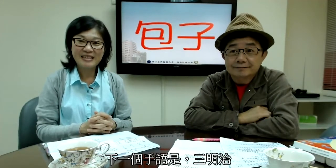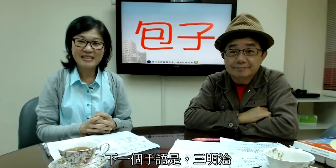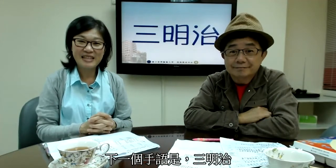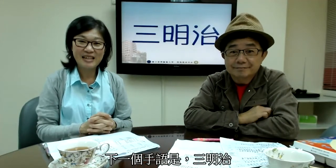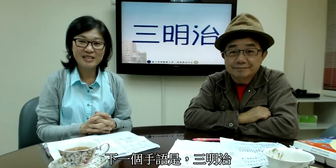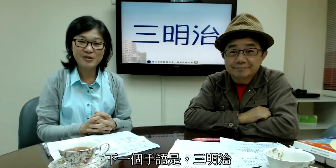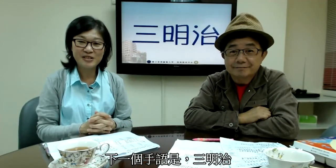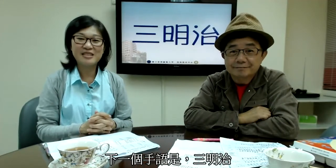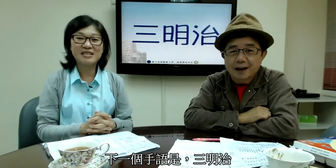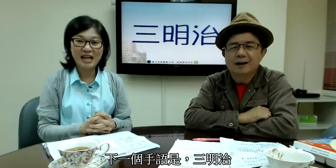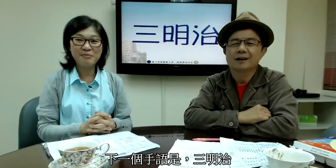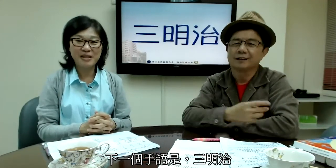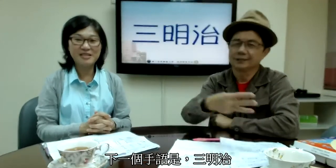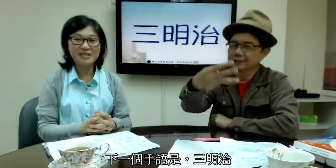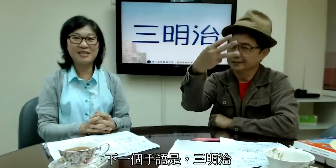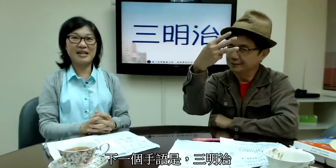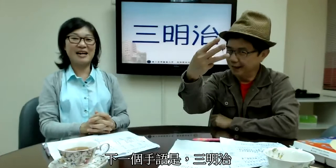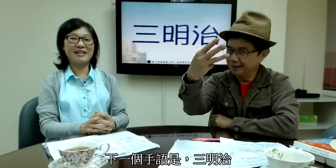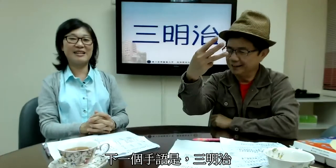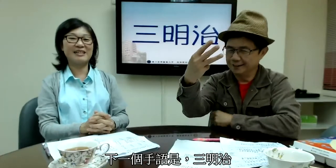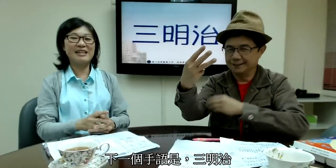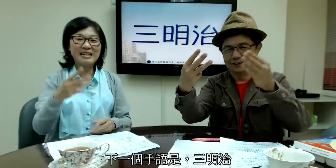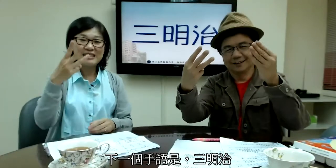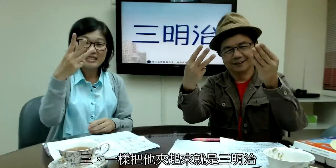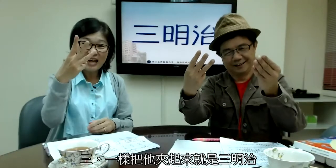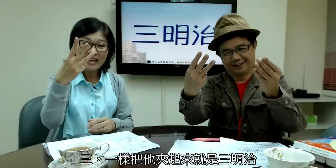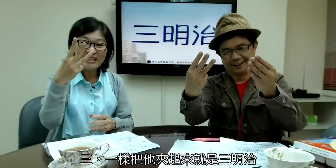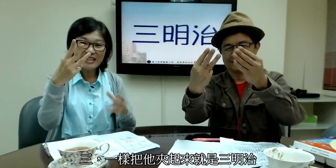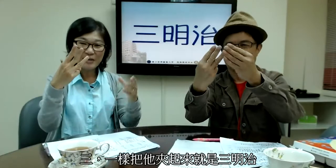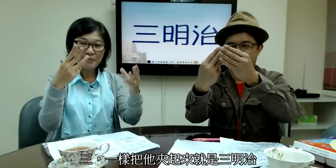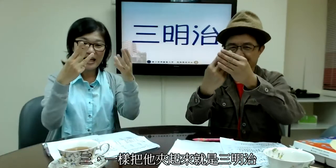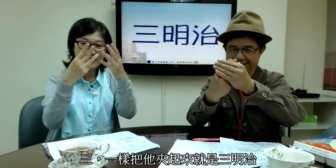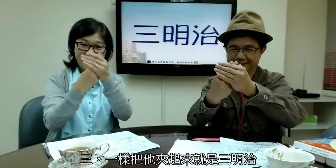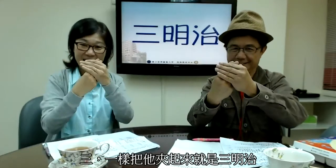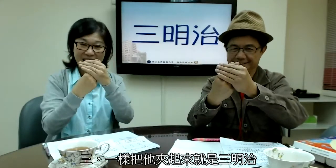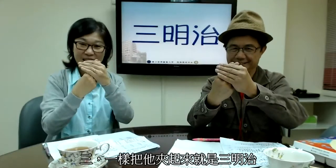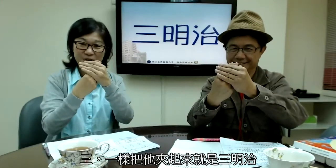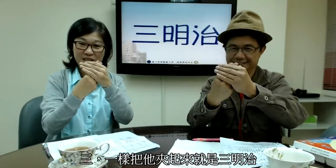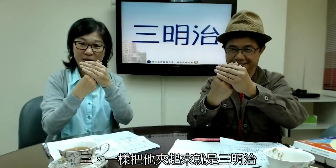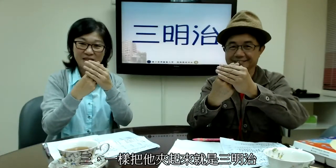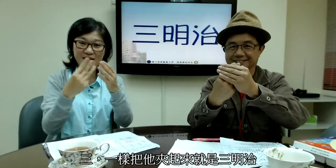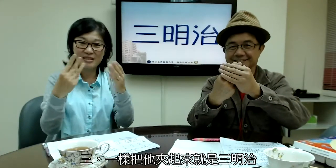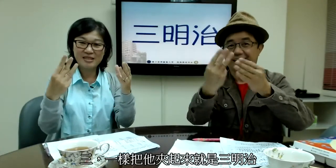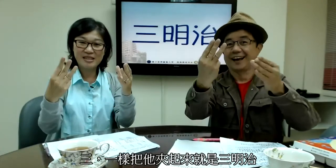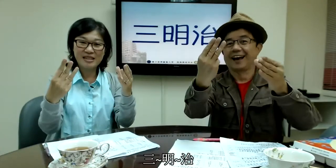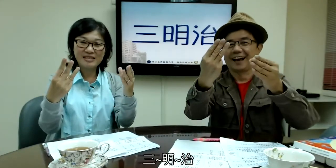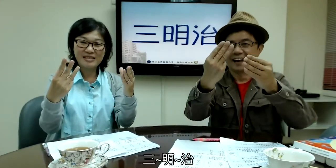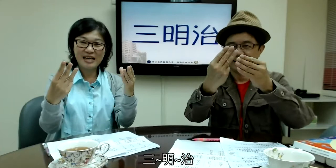下一个收益是三明治啊、哦，三一样把它夹起来就是三明治，